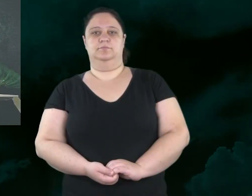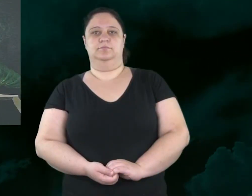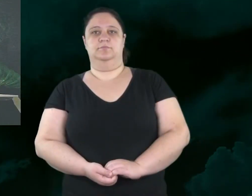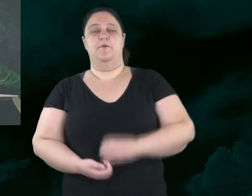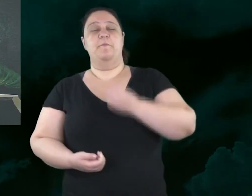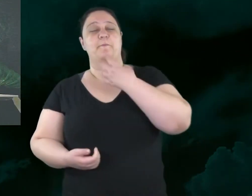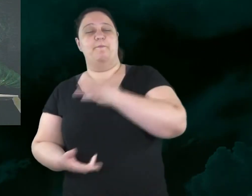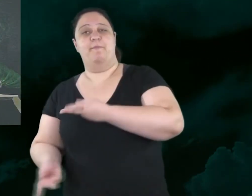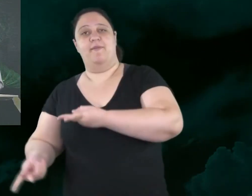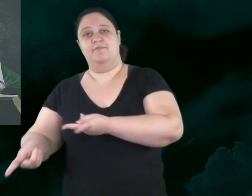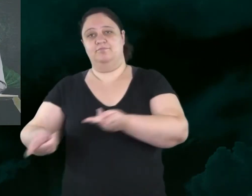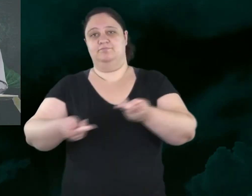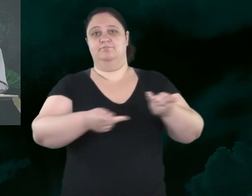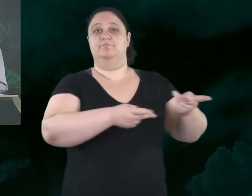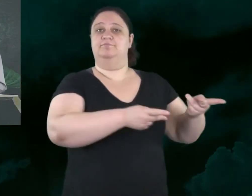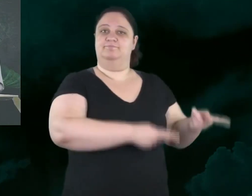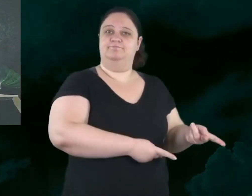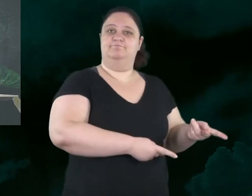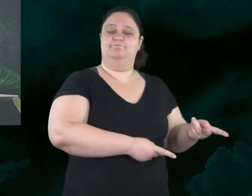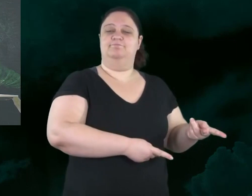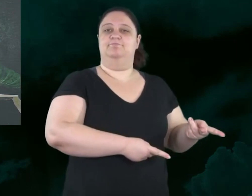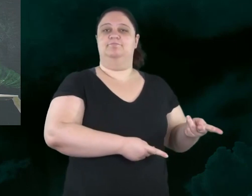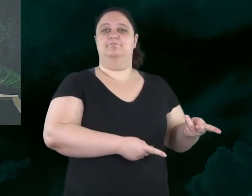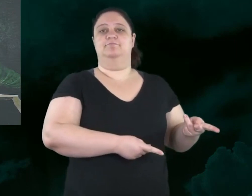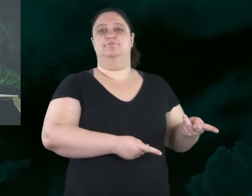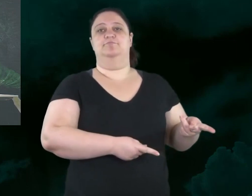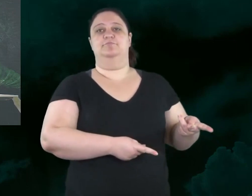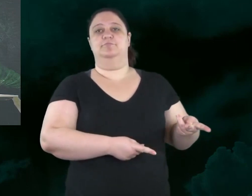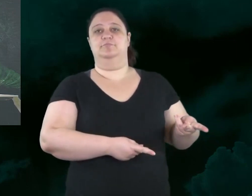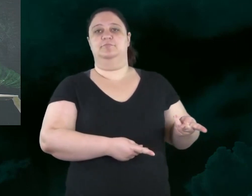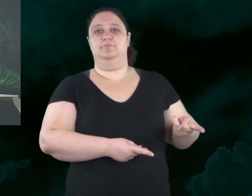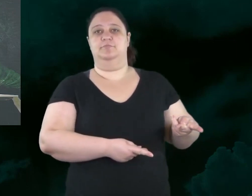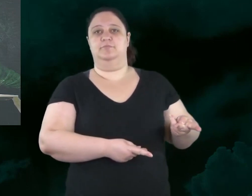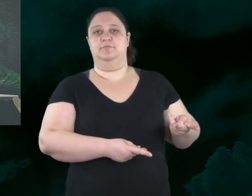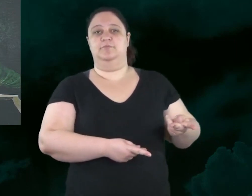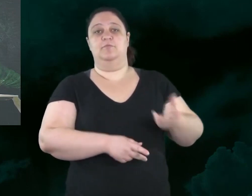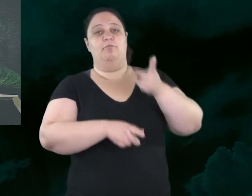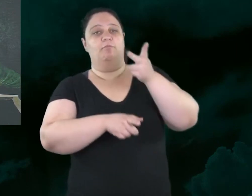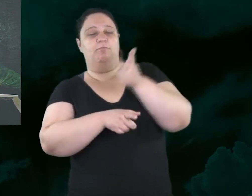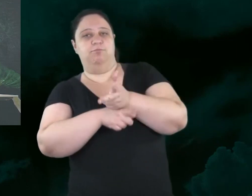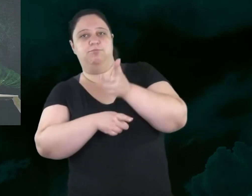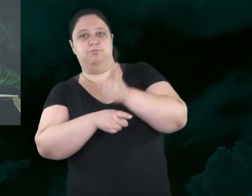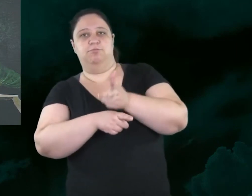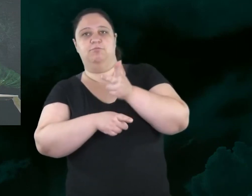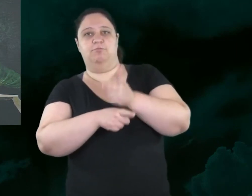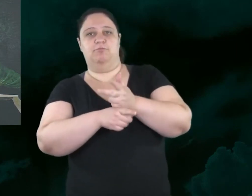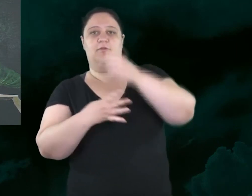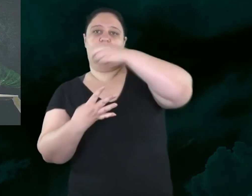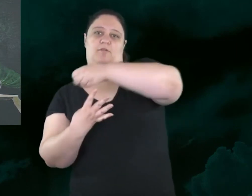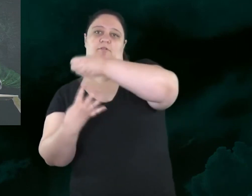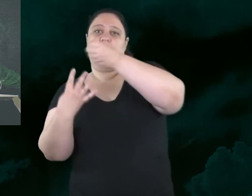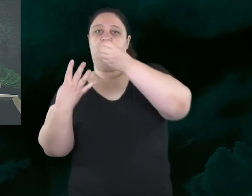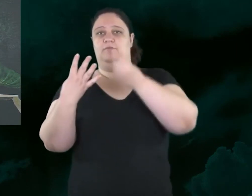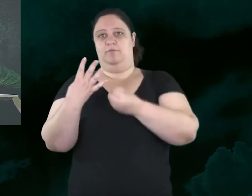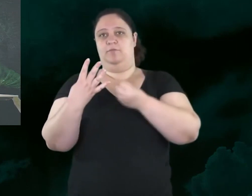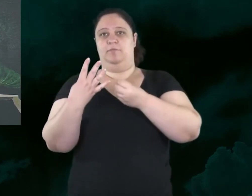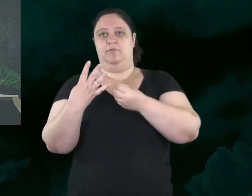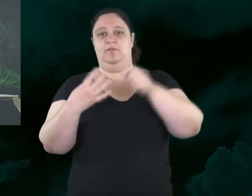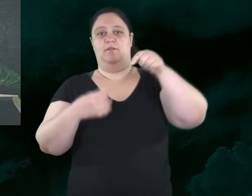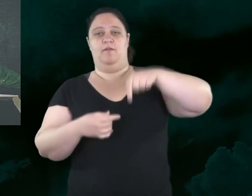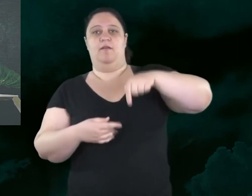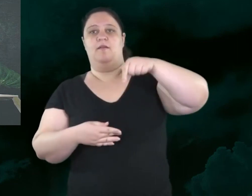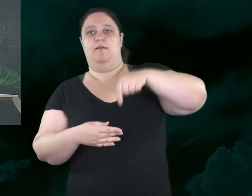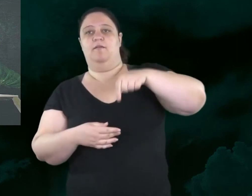Sejam todos muito bem-vindos a mais uma transmissão do Instituto Vida para Todos,